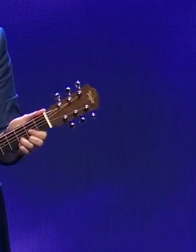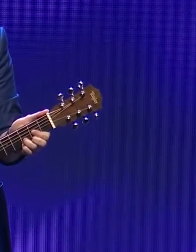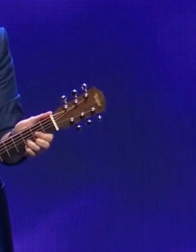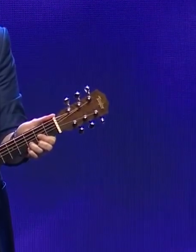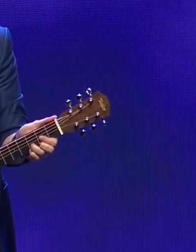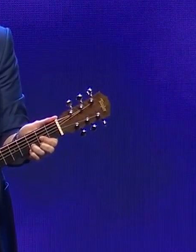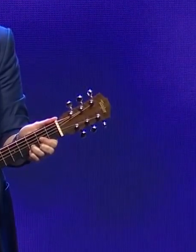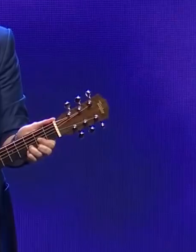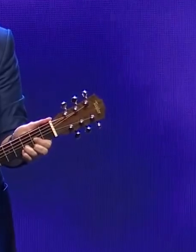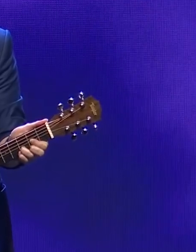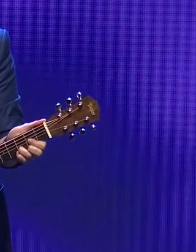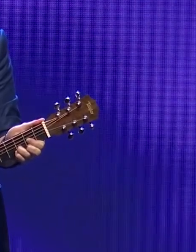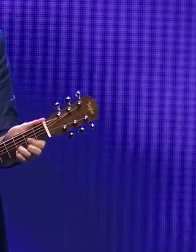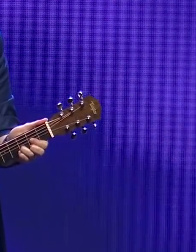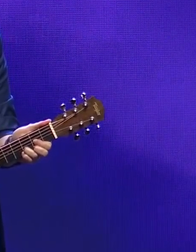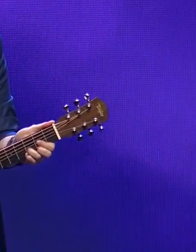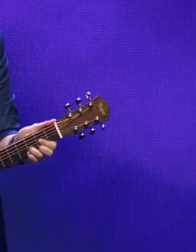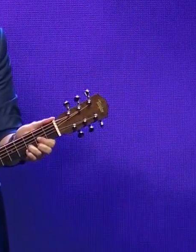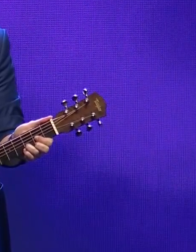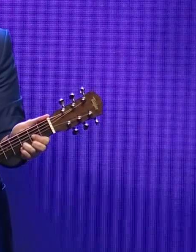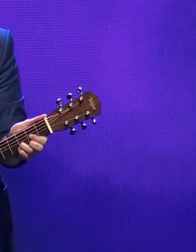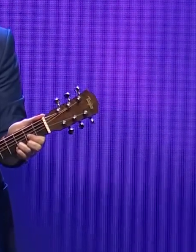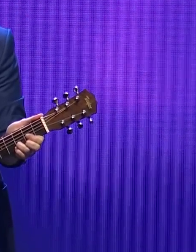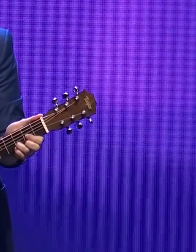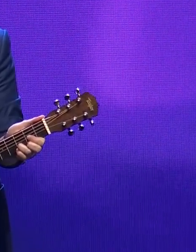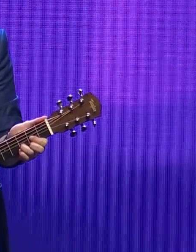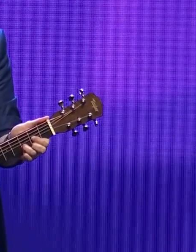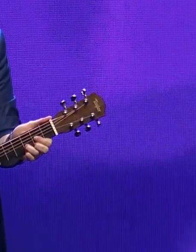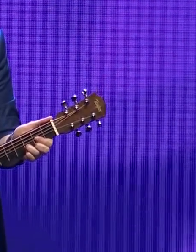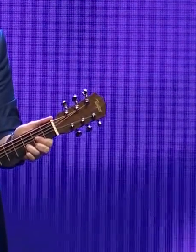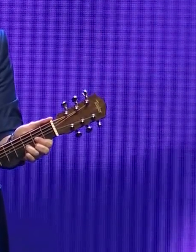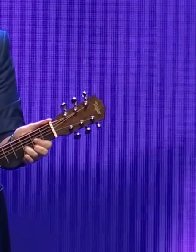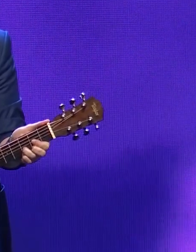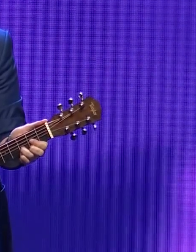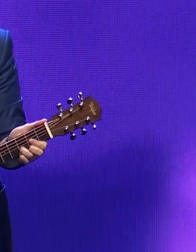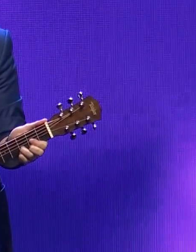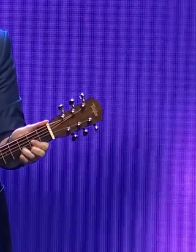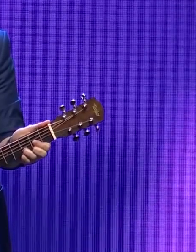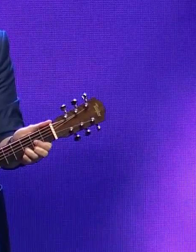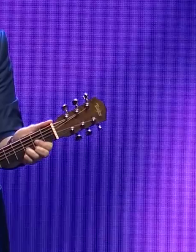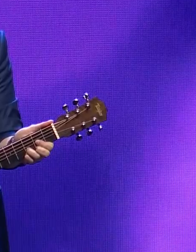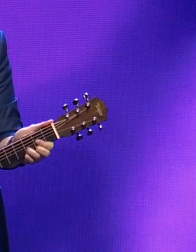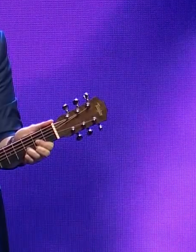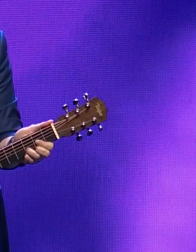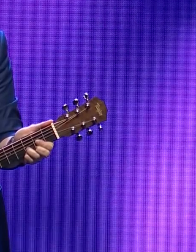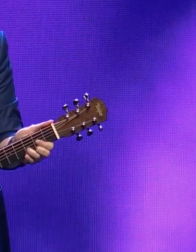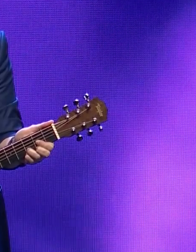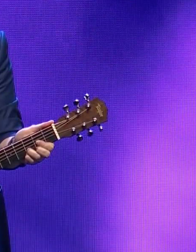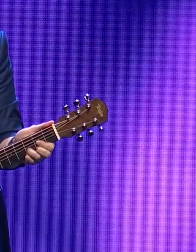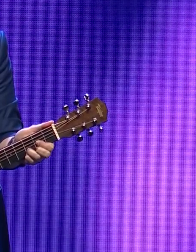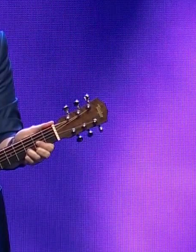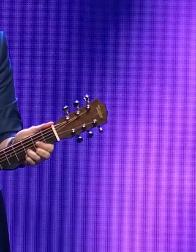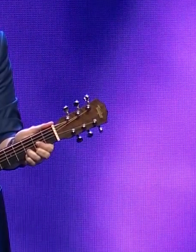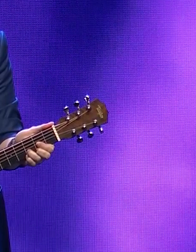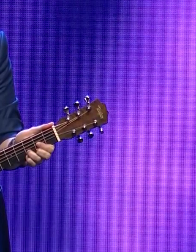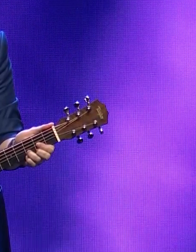Dalam tinggal tenang di pelukan terletak kekuatan kami.